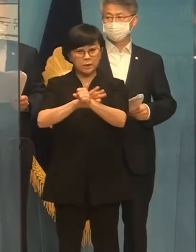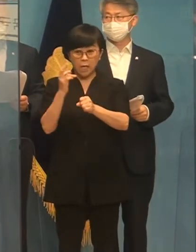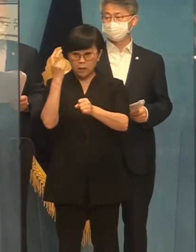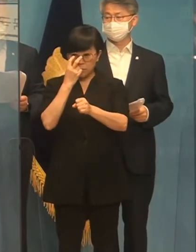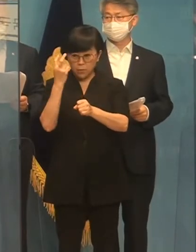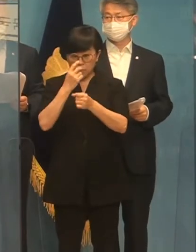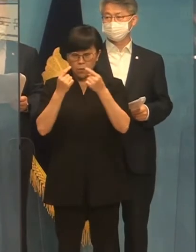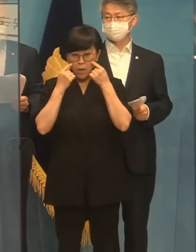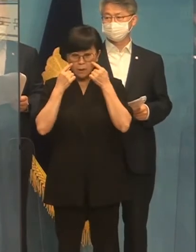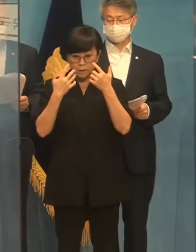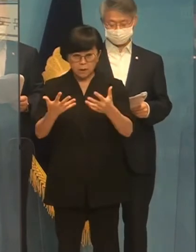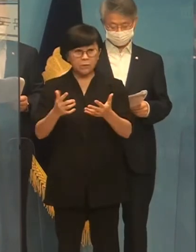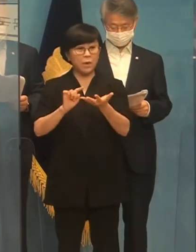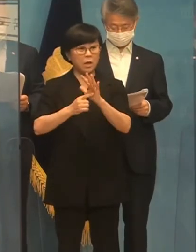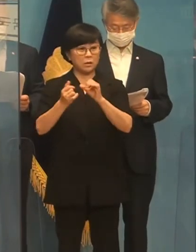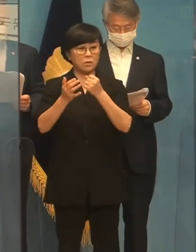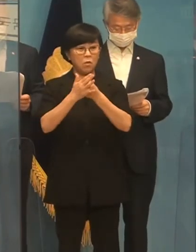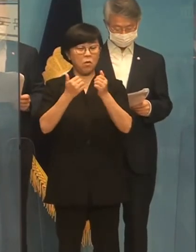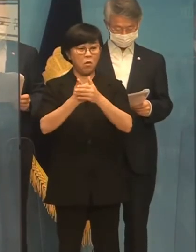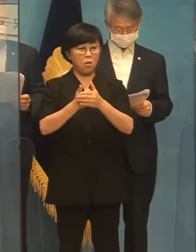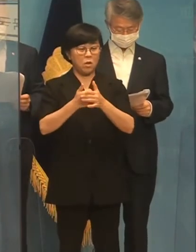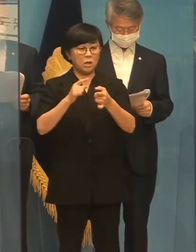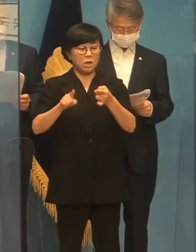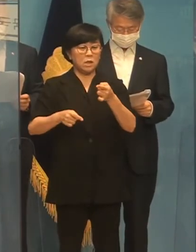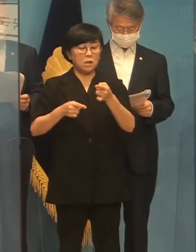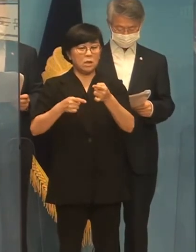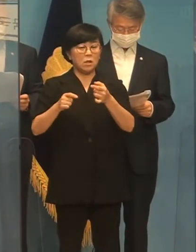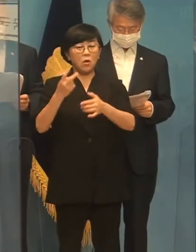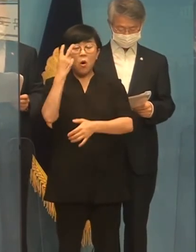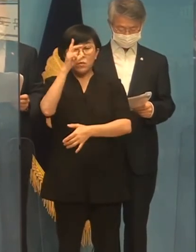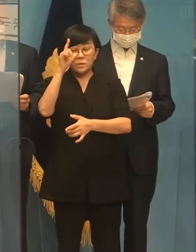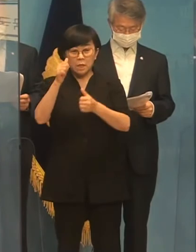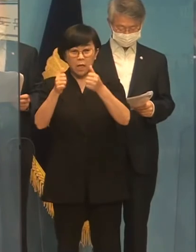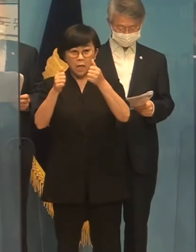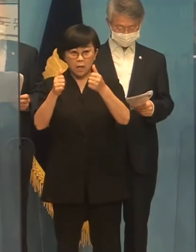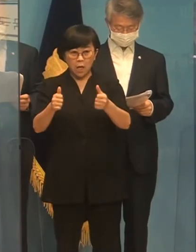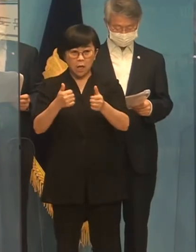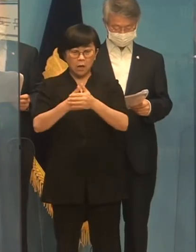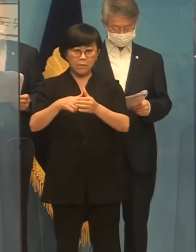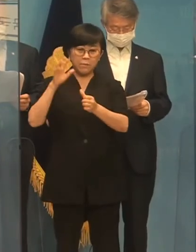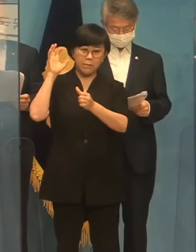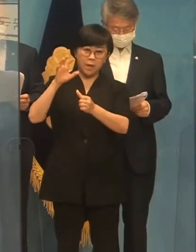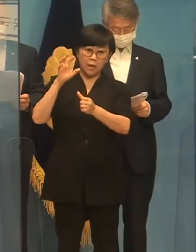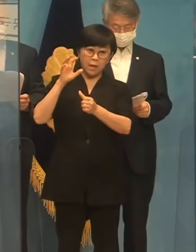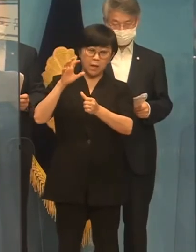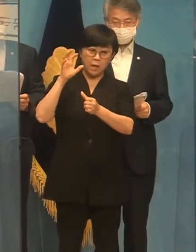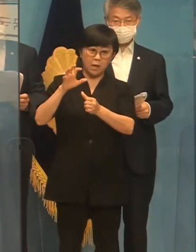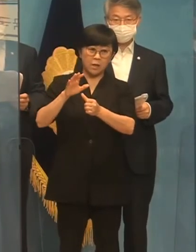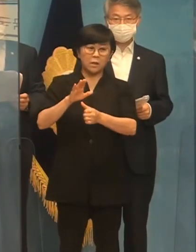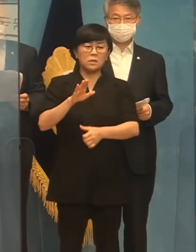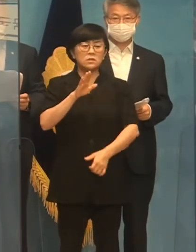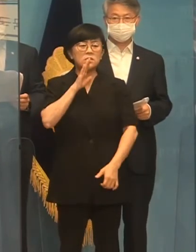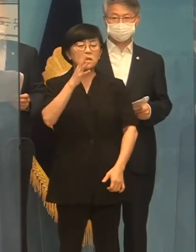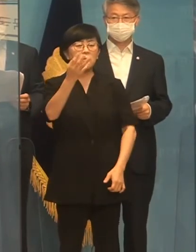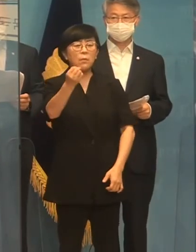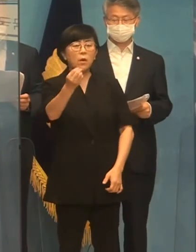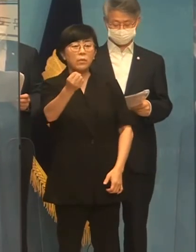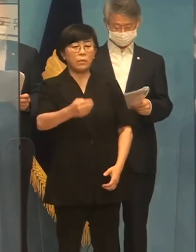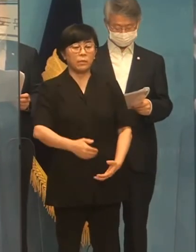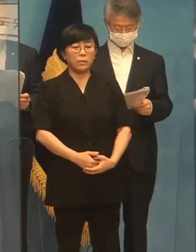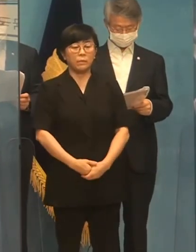살펴서 확실히 지적하고 객관 의무를 다하지 않은 검사의 행위를 준열히 늦은 사례가 과연 얼마나